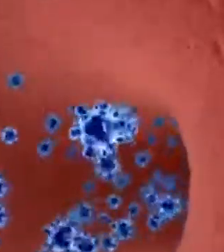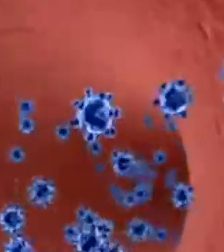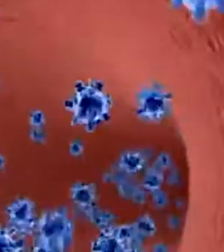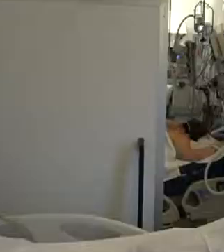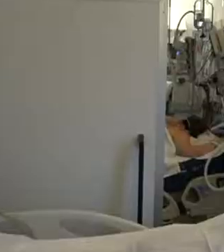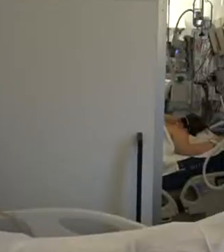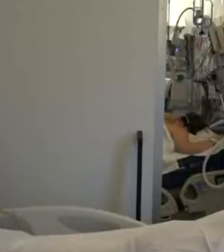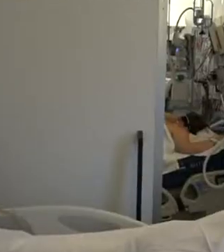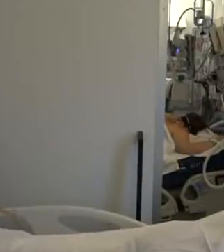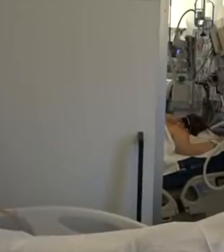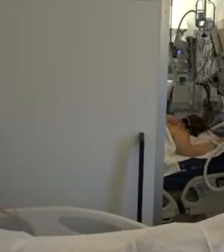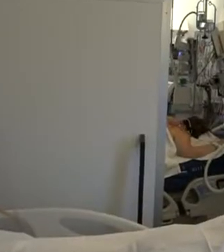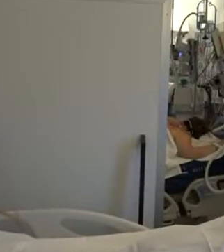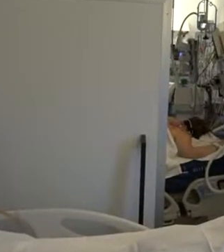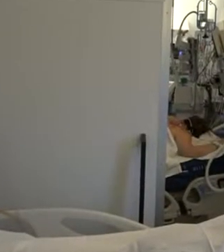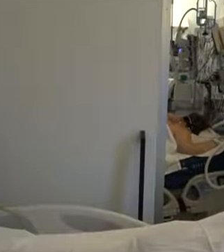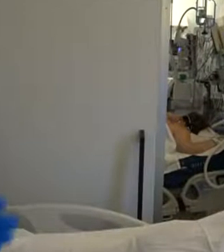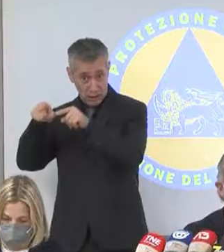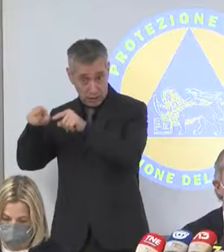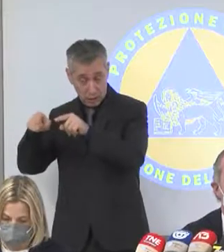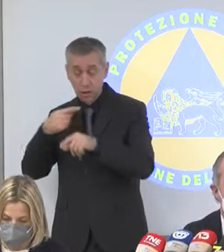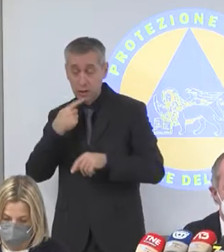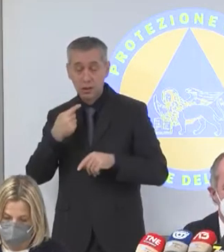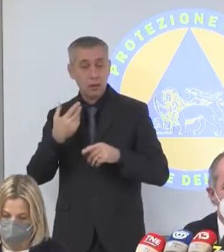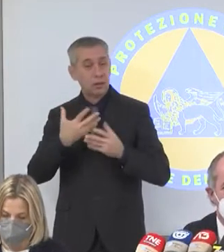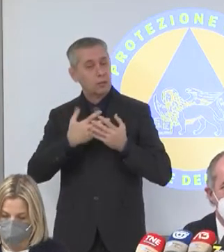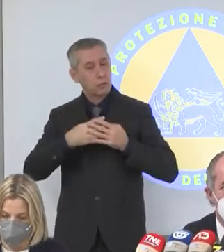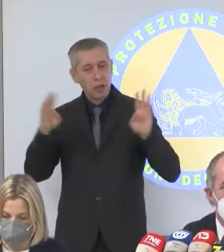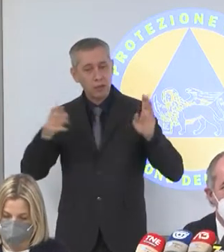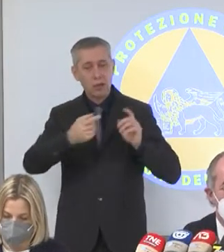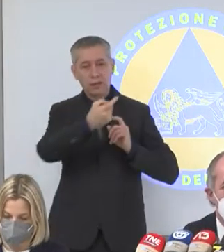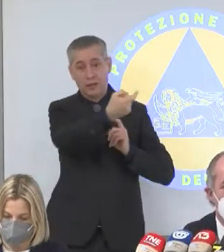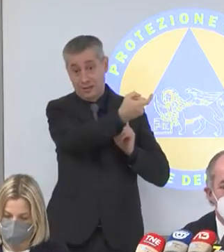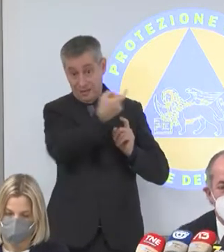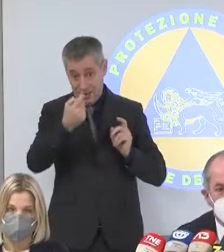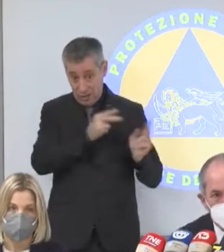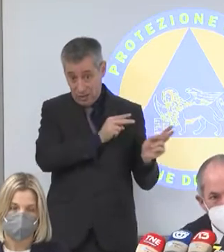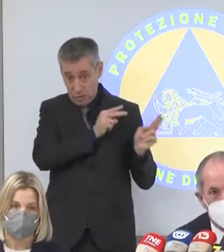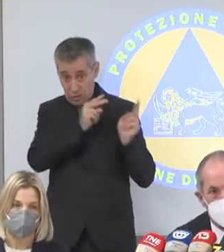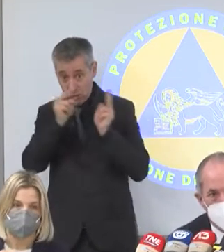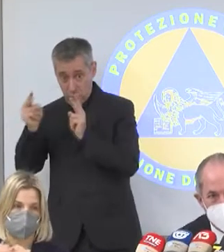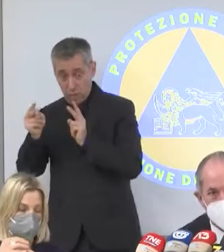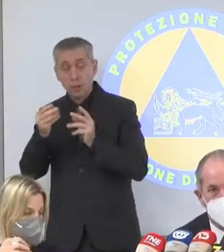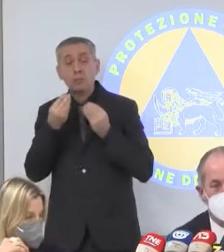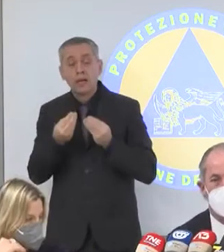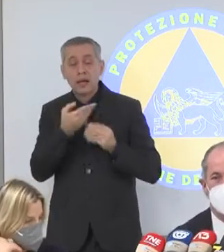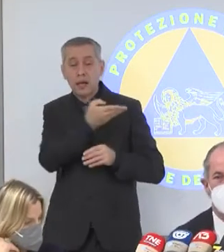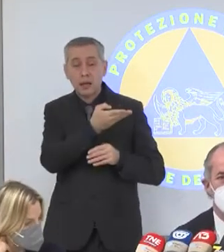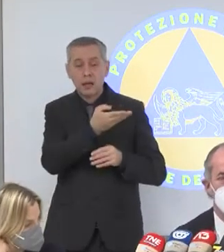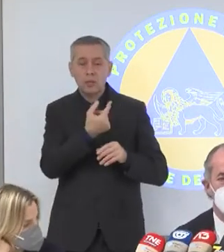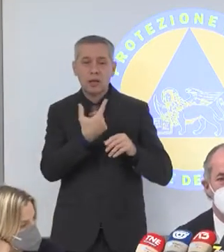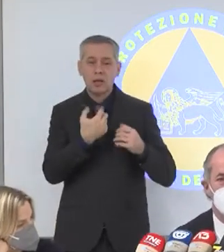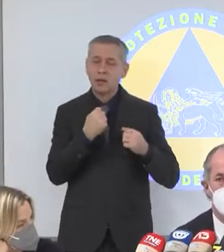più spesso in un fenomeno preoccupante. Arrivano sempre più pazienti che continuano a resistere a